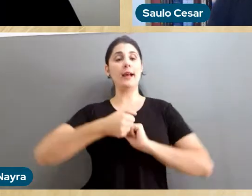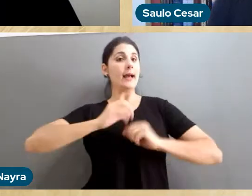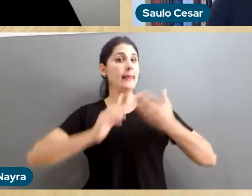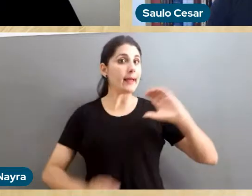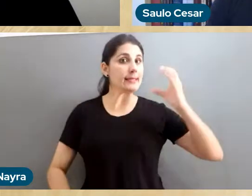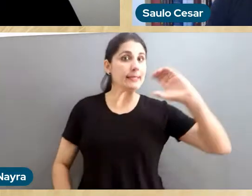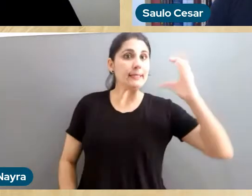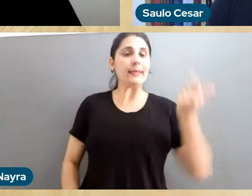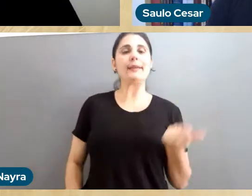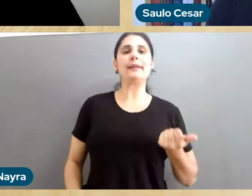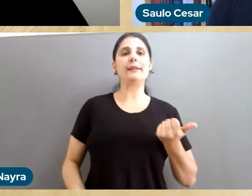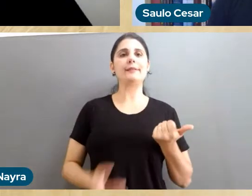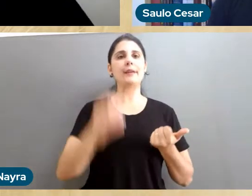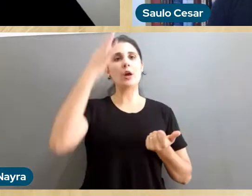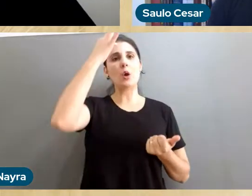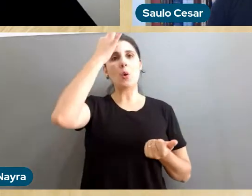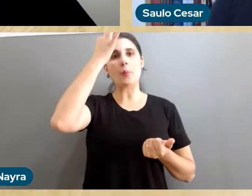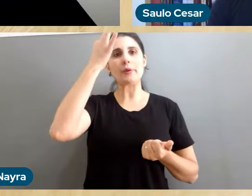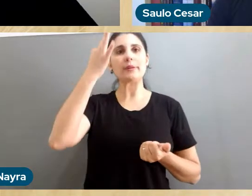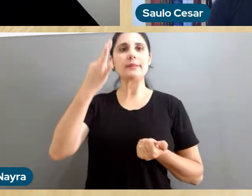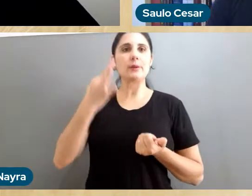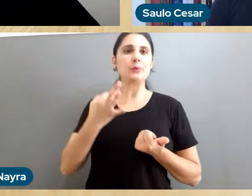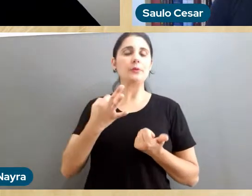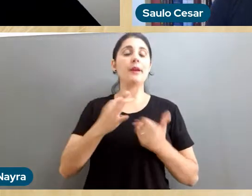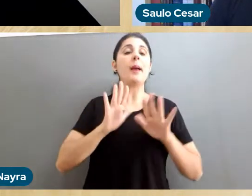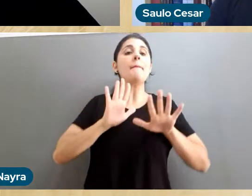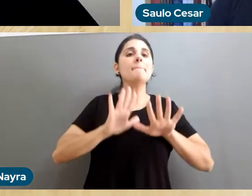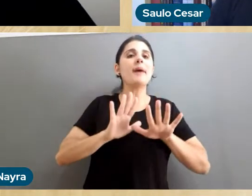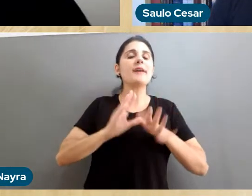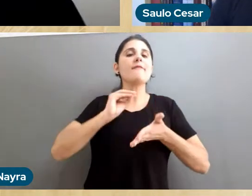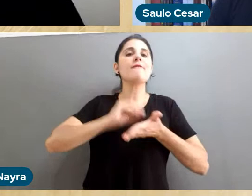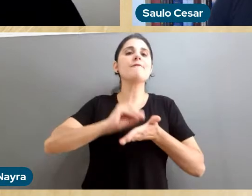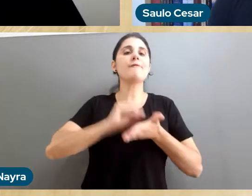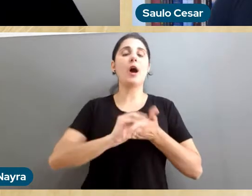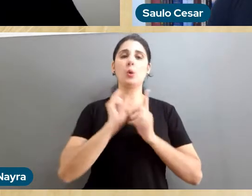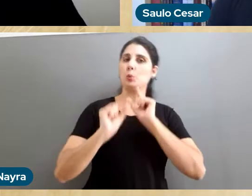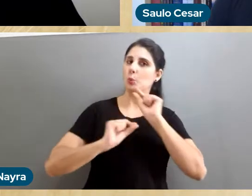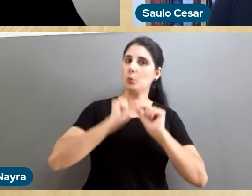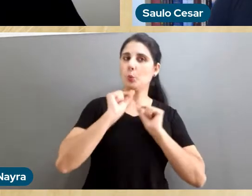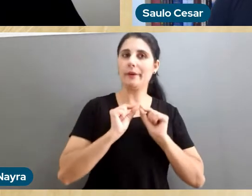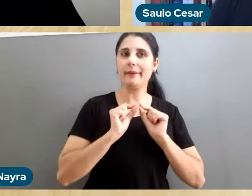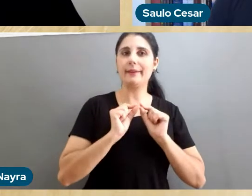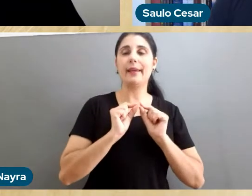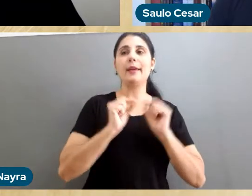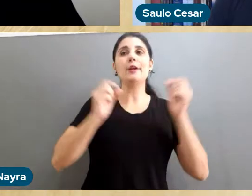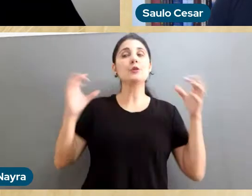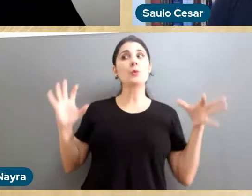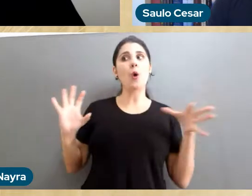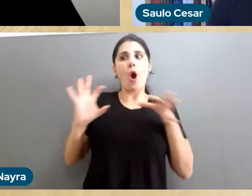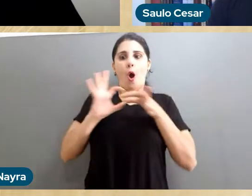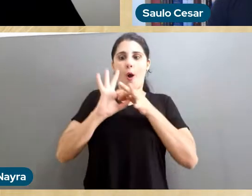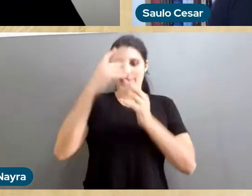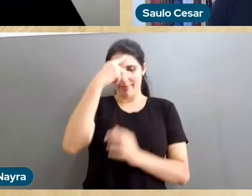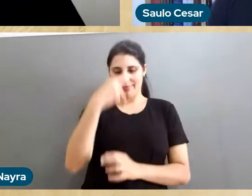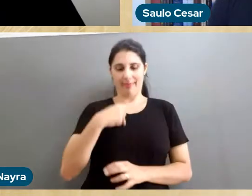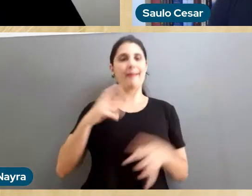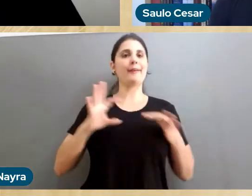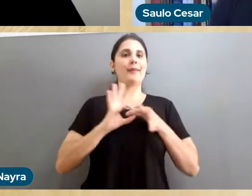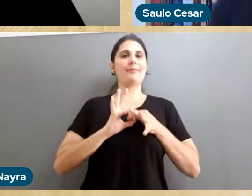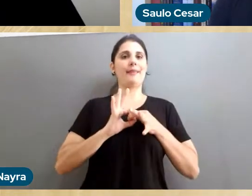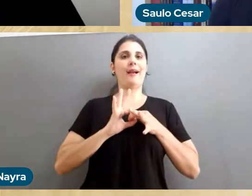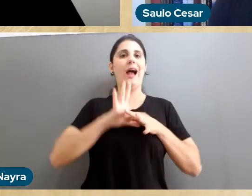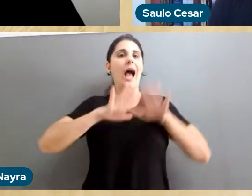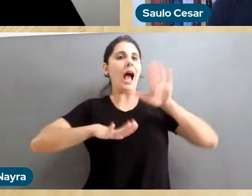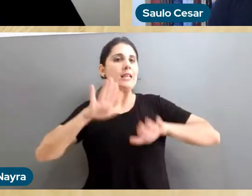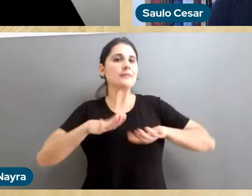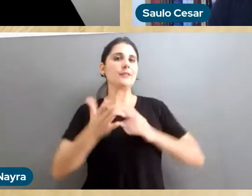da compreensão do universo, mas ainda temos dificuldade de nos conectar a nós mesmos. Às vezes a gente utiliza